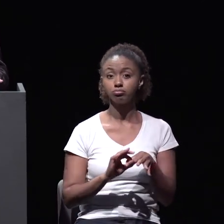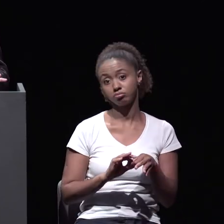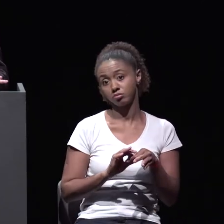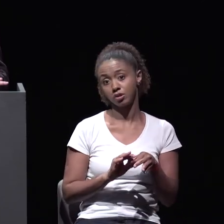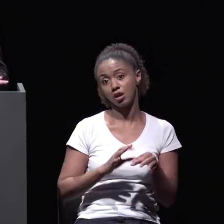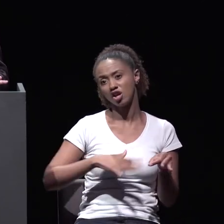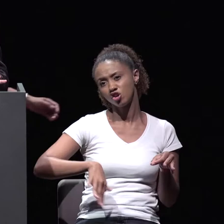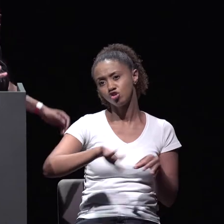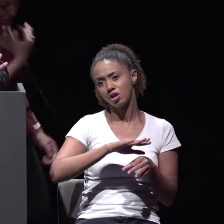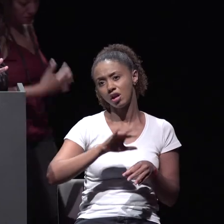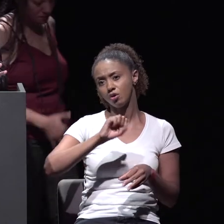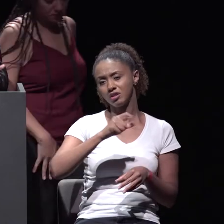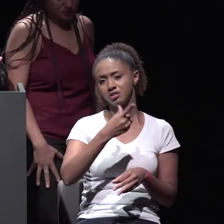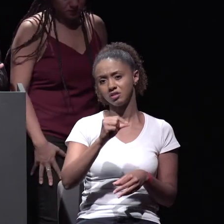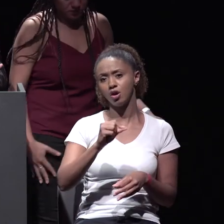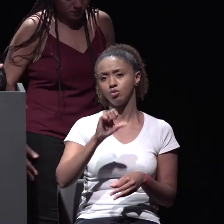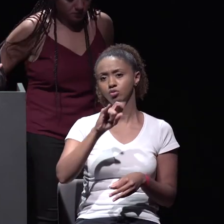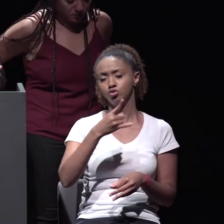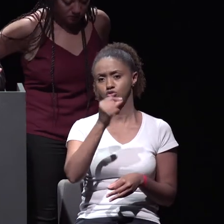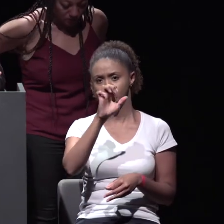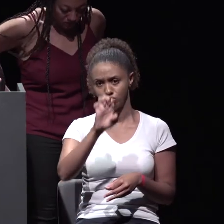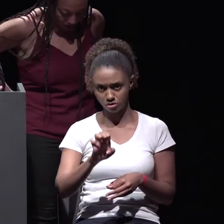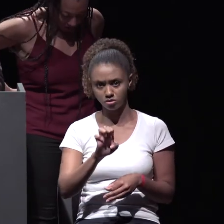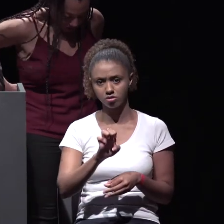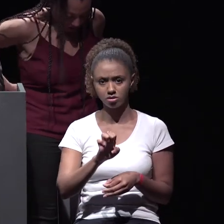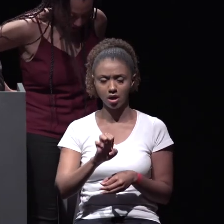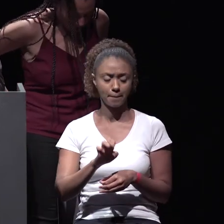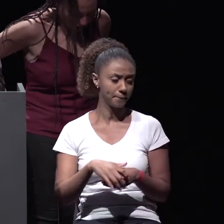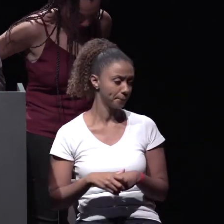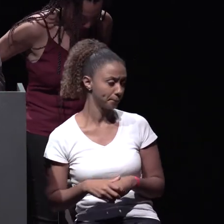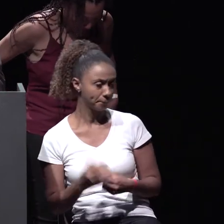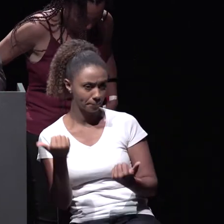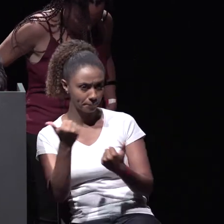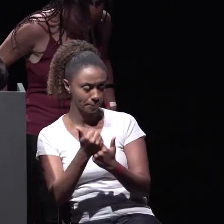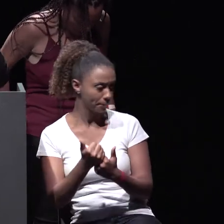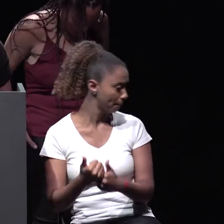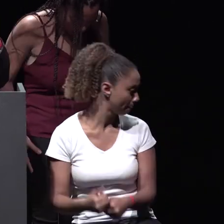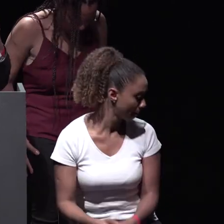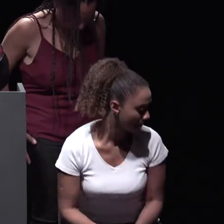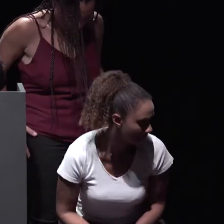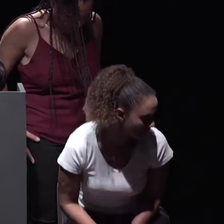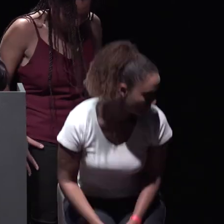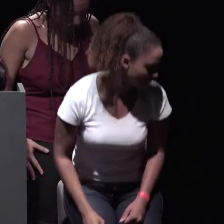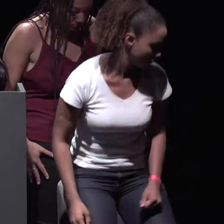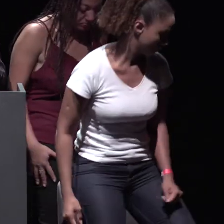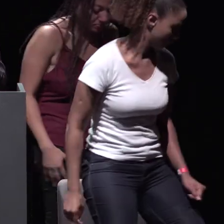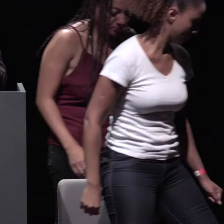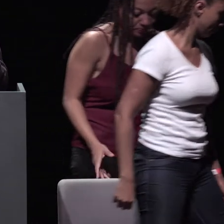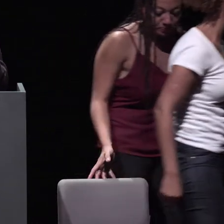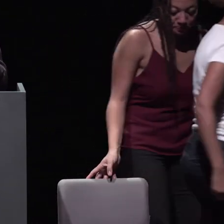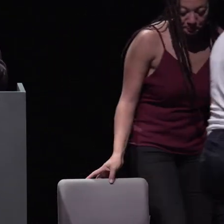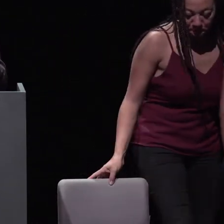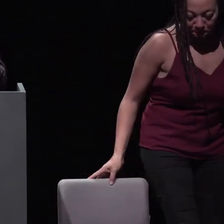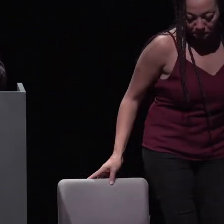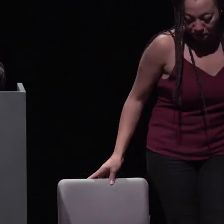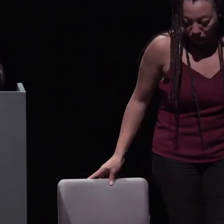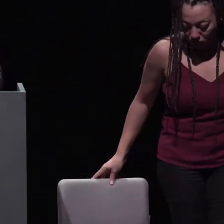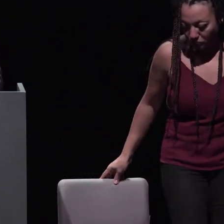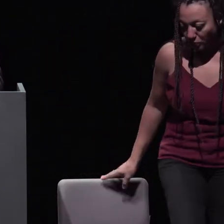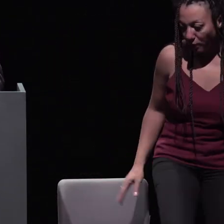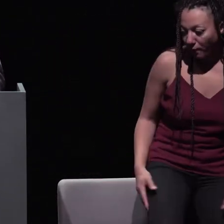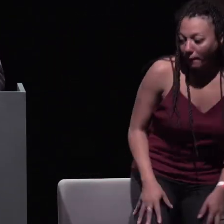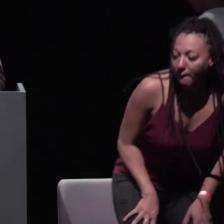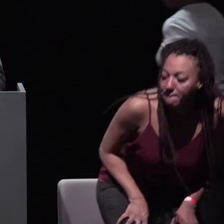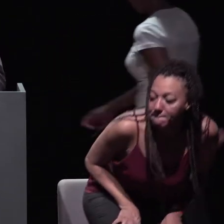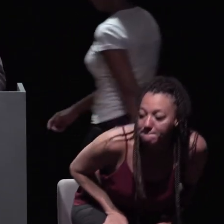como a gente vai lembrar são josé é o patrono dos marceneiros netão em geral esses artistas eram se reuniram